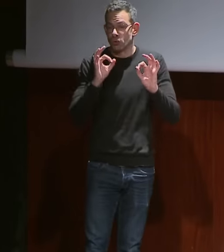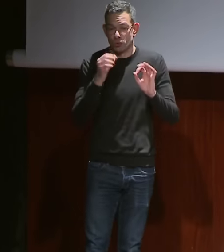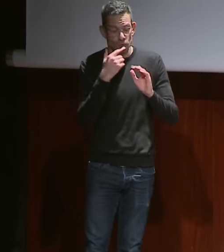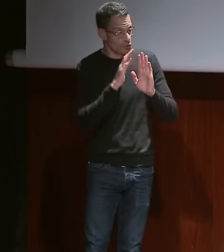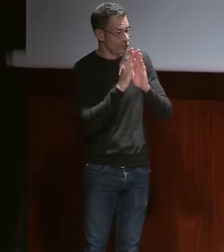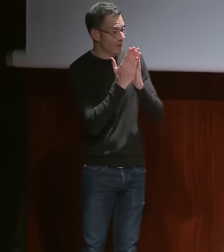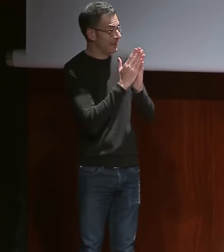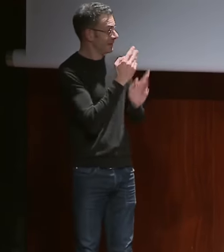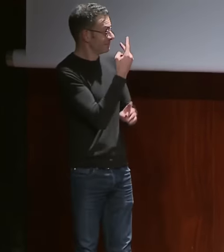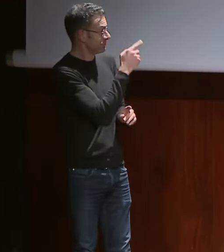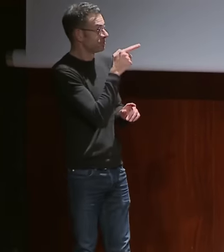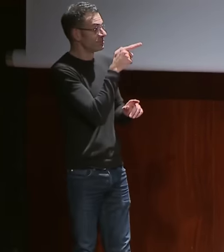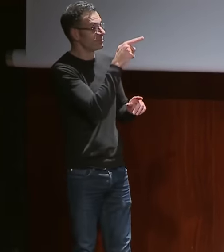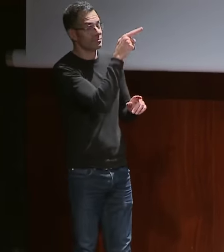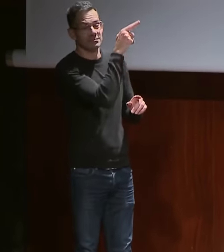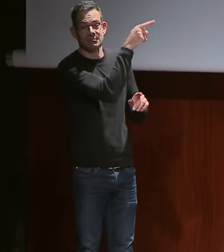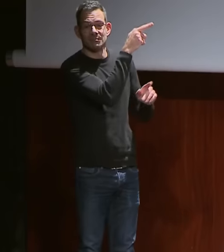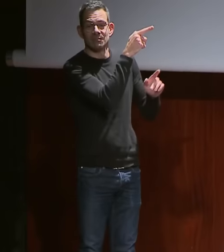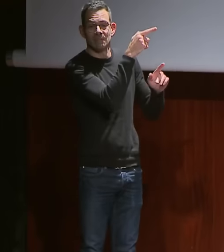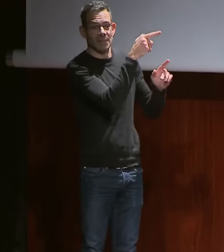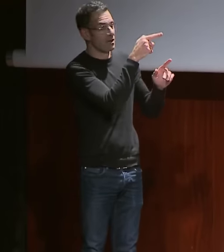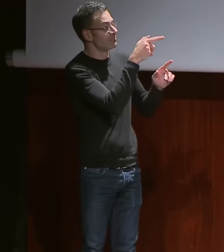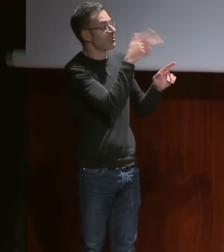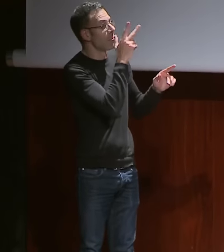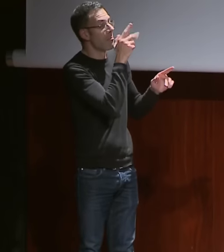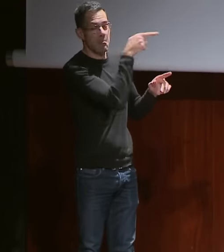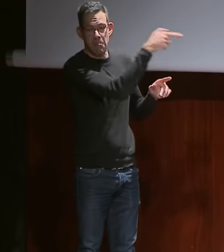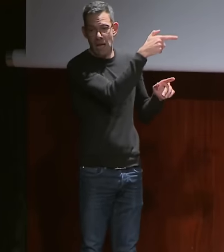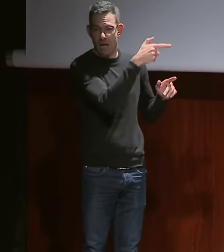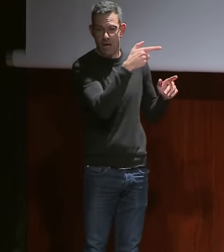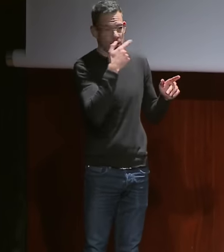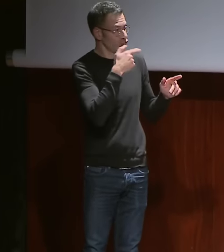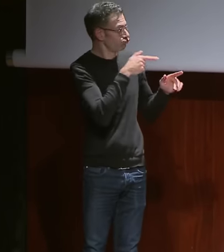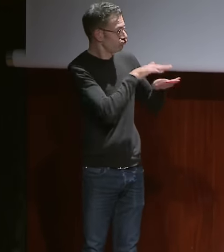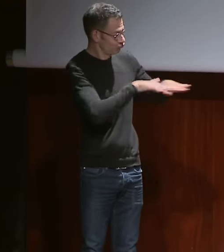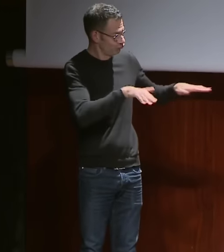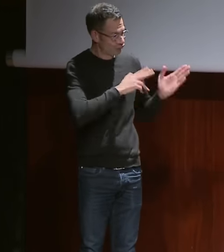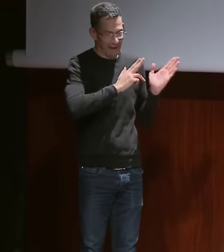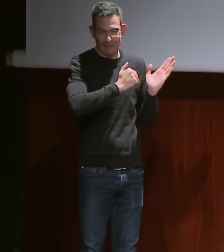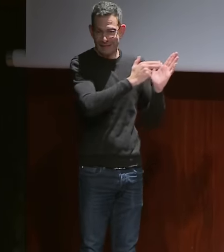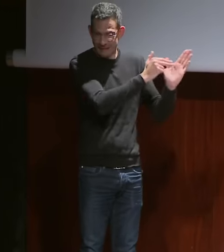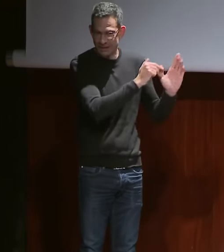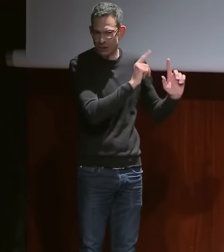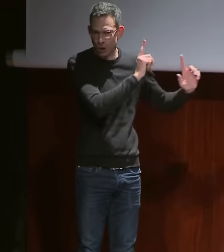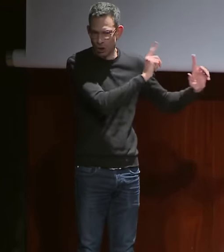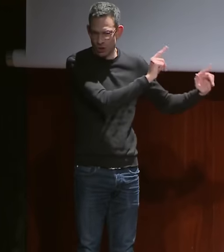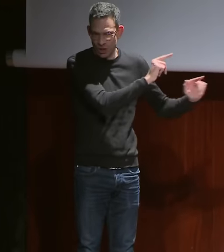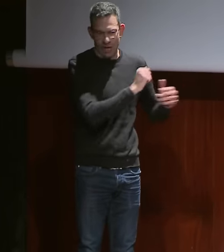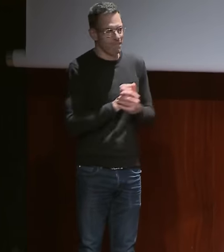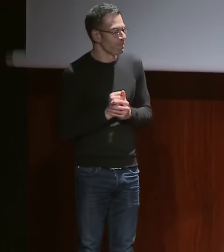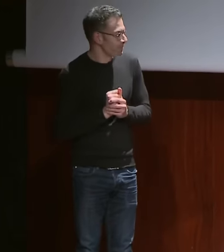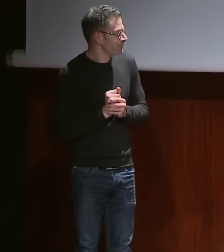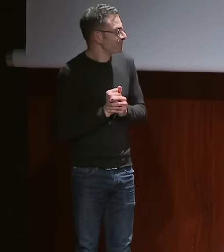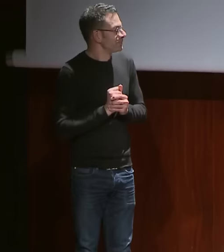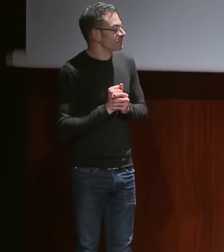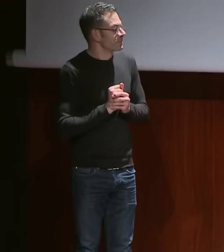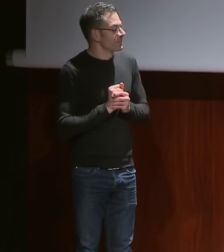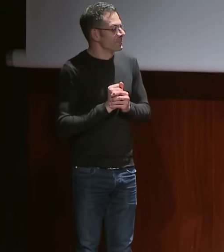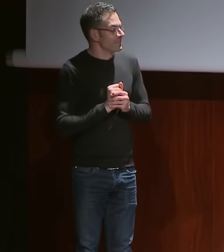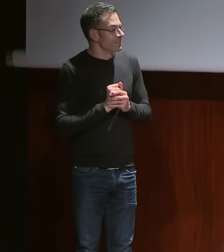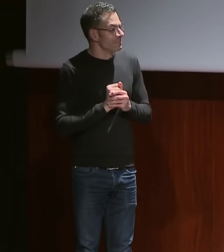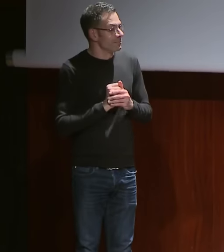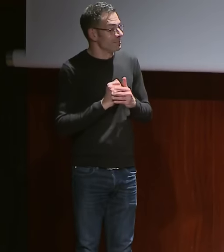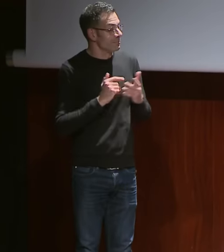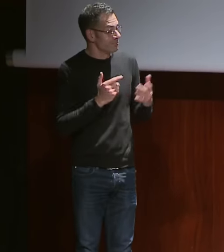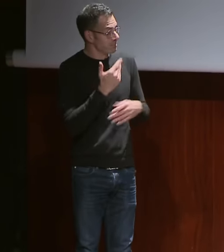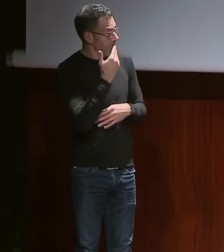en dédicace dans le foyer de la BNF qui est là derrière cette porte après l'atelier du livre.